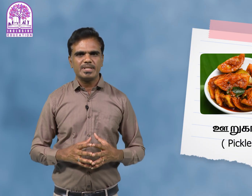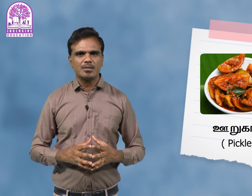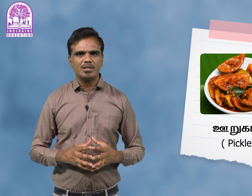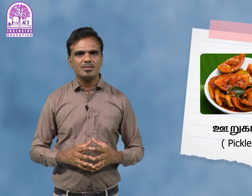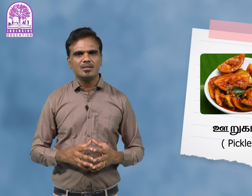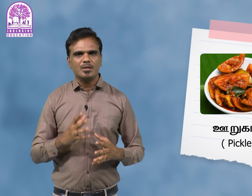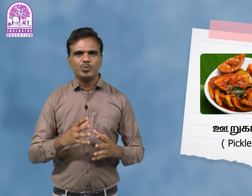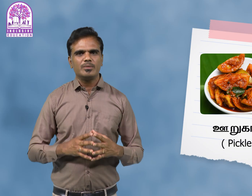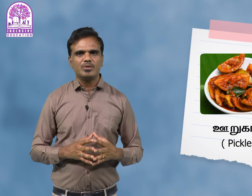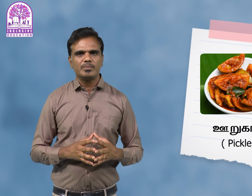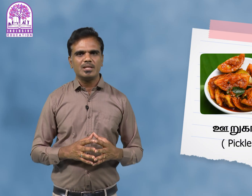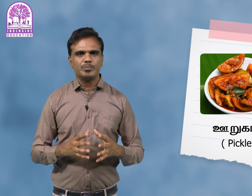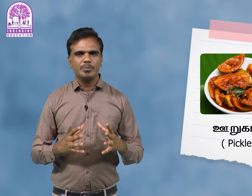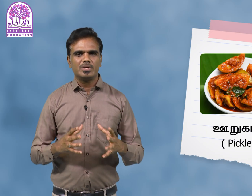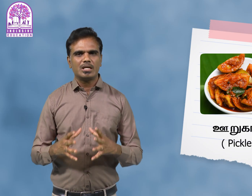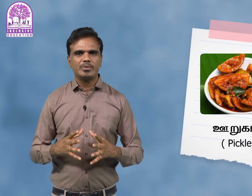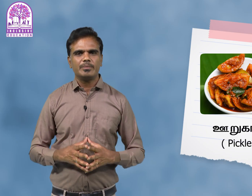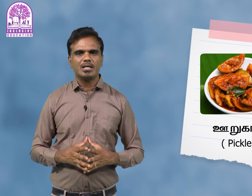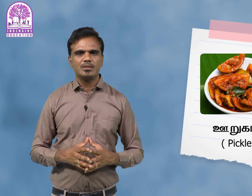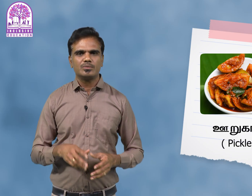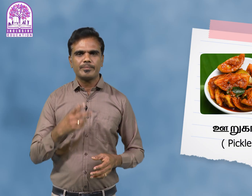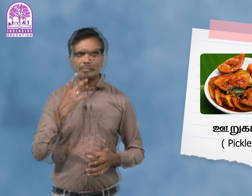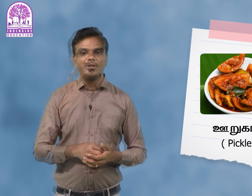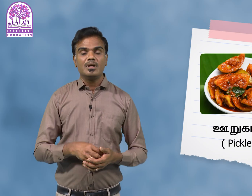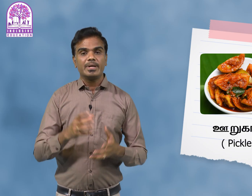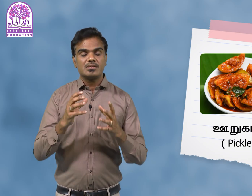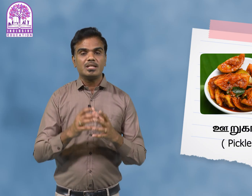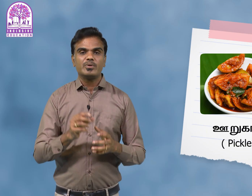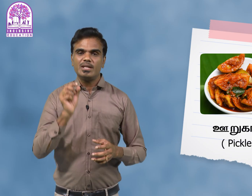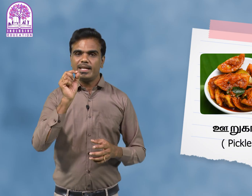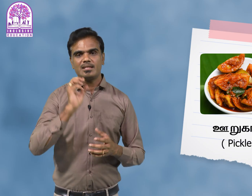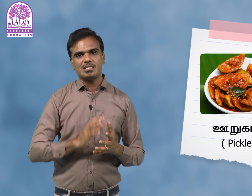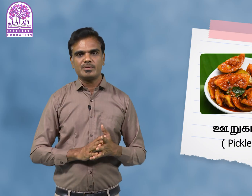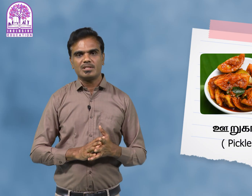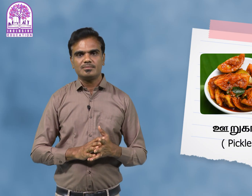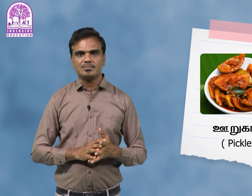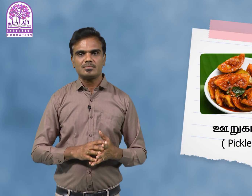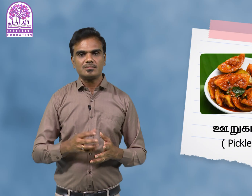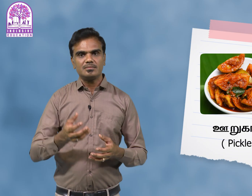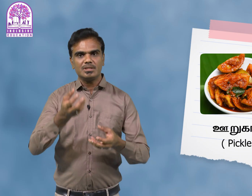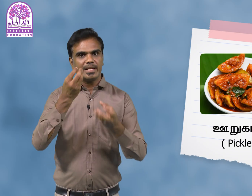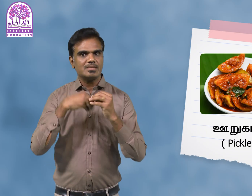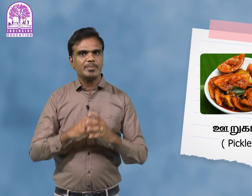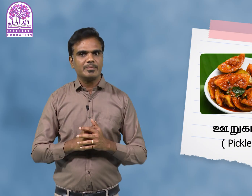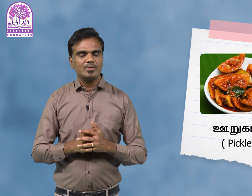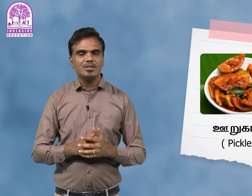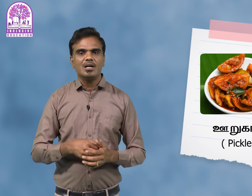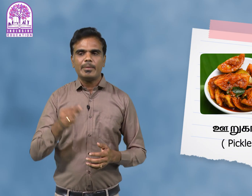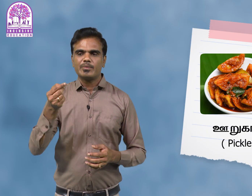இருக்குமா, புளிக்குமா, ஒரு மாதிரி புளிப்பு காரமும் எல்லாமே கலந்துருக்கும். பிக்கிள்ஸ் வந்து என்ன பண்ணுவாங்க, லைட்டாக டச் பண்ணுவாங்க. நிறைய சாப்பிட மாட்டோமா, அப்போ நம்ம